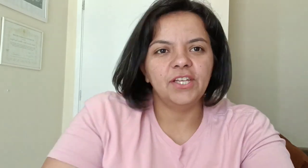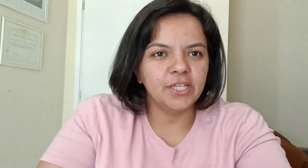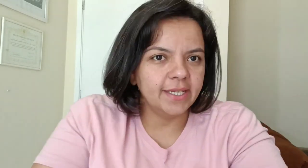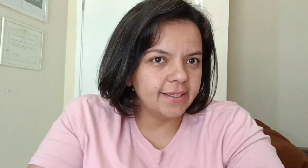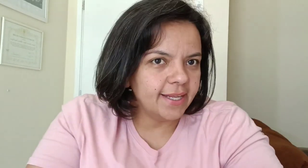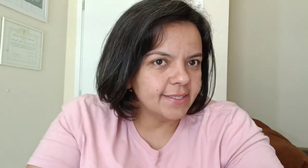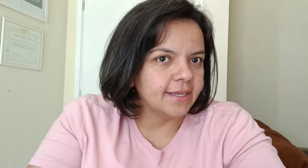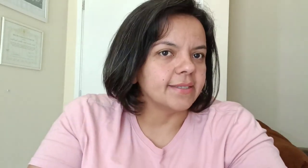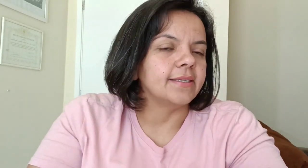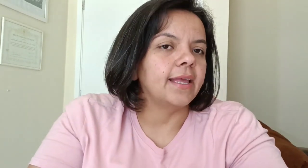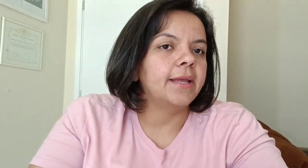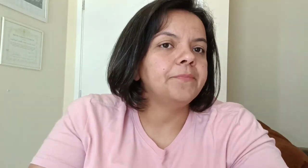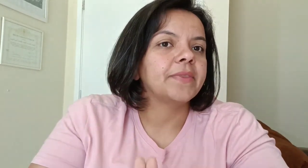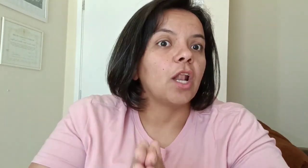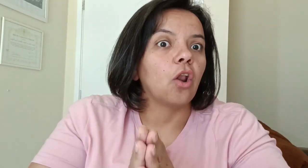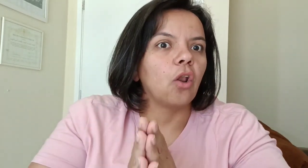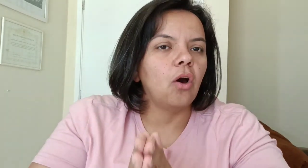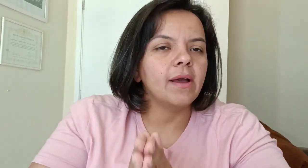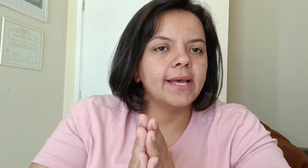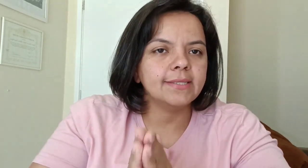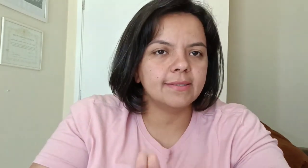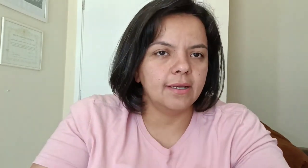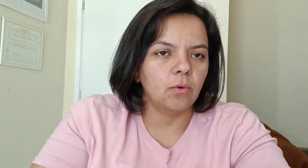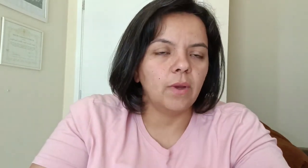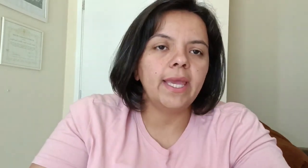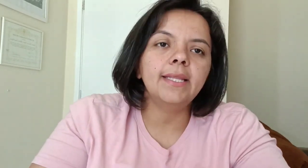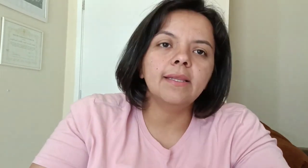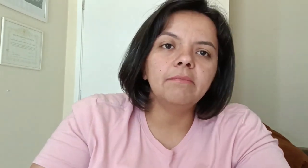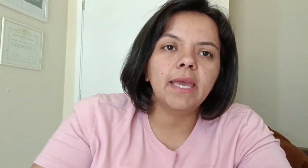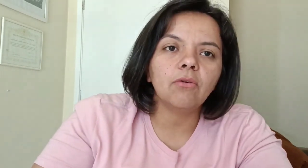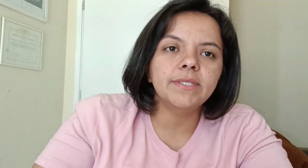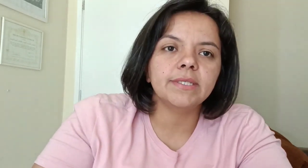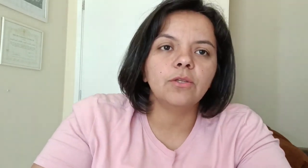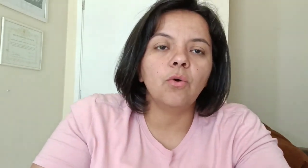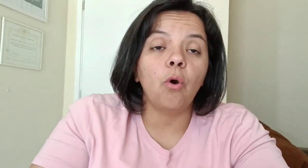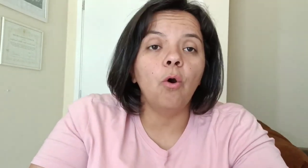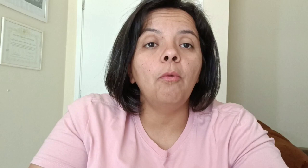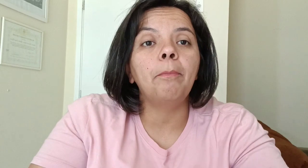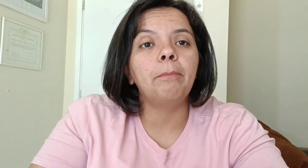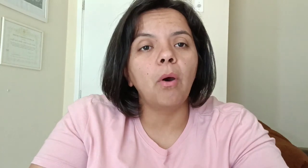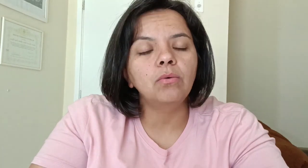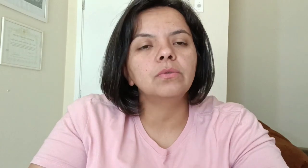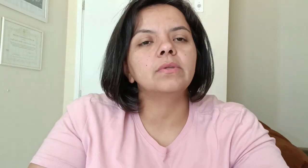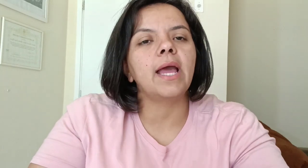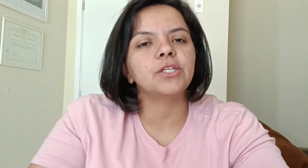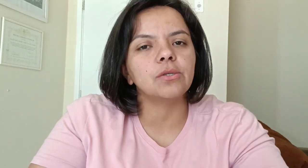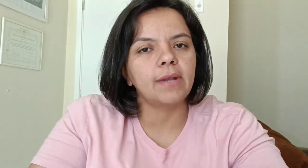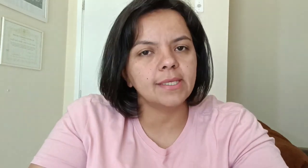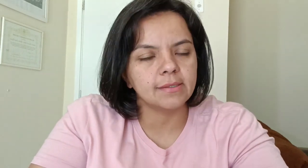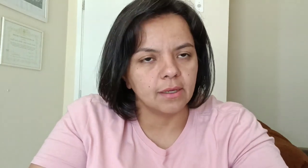Veja que interessante, né? Locação, ele também é conhecido como ponto de articulação.